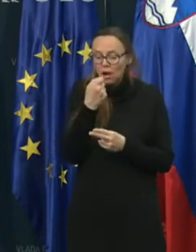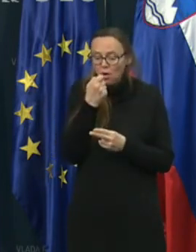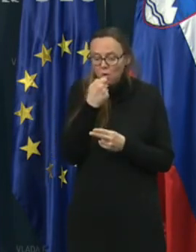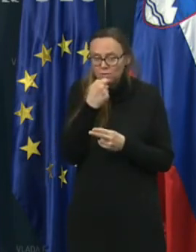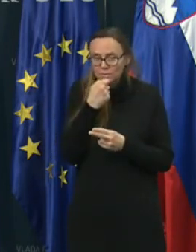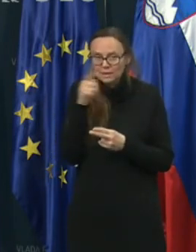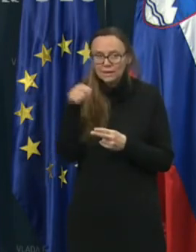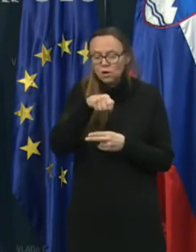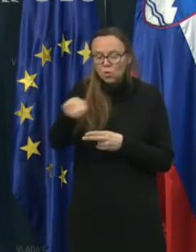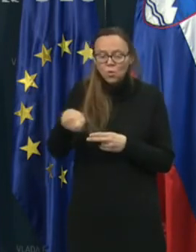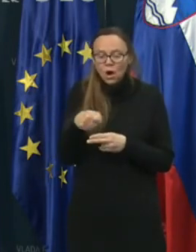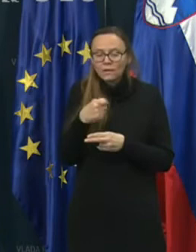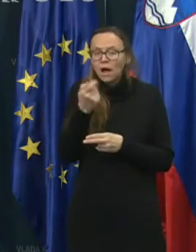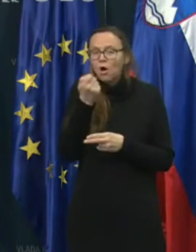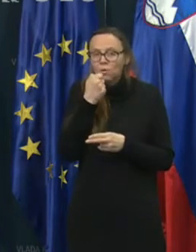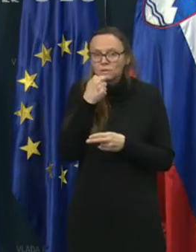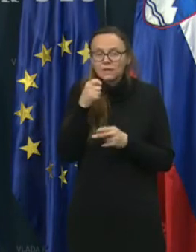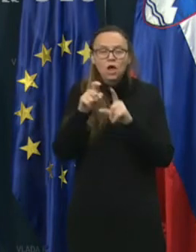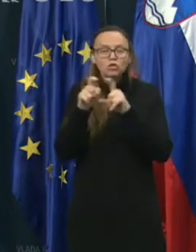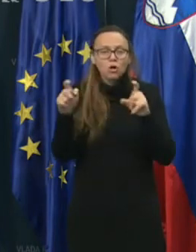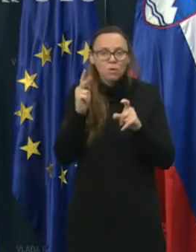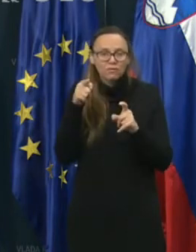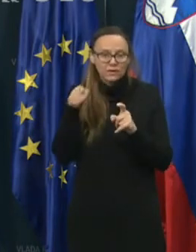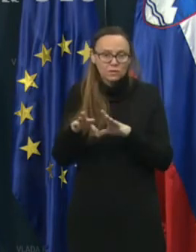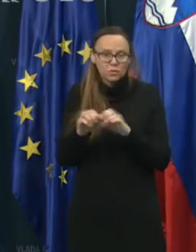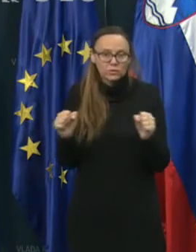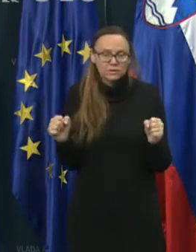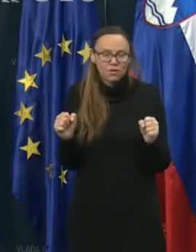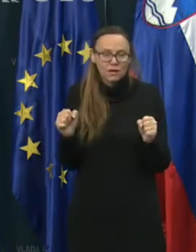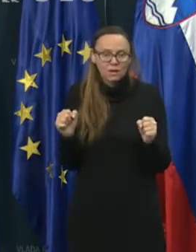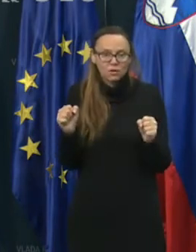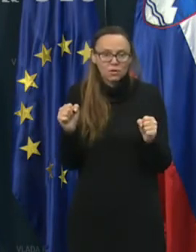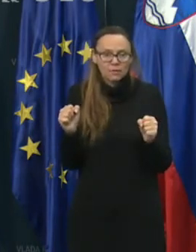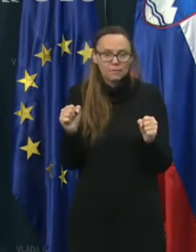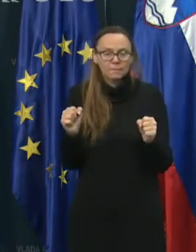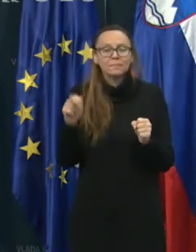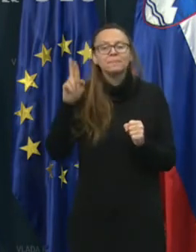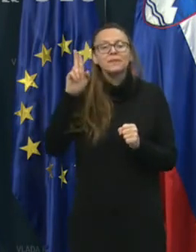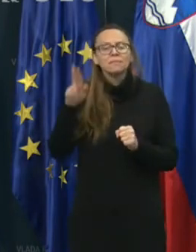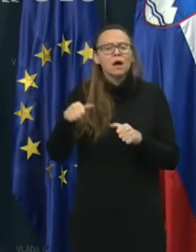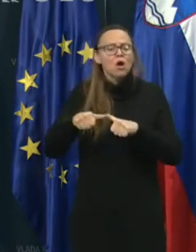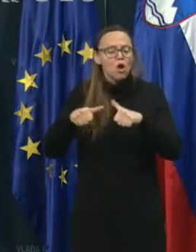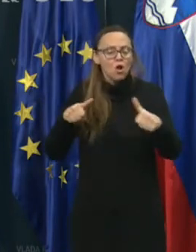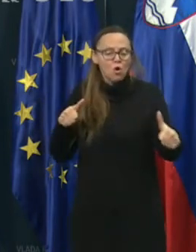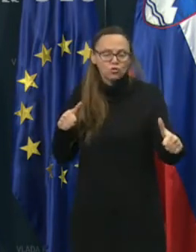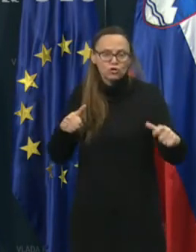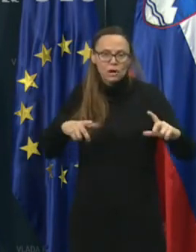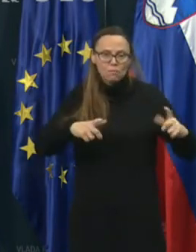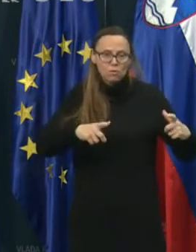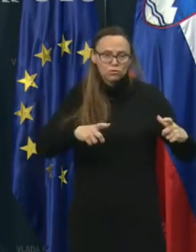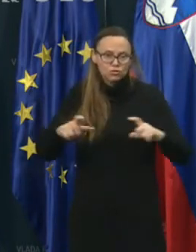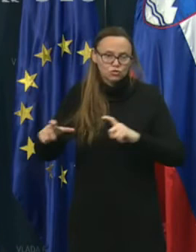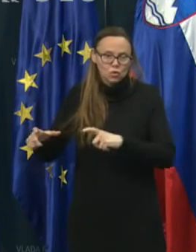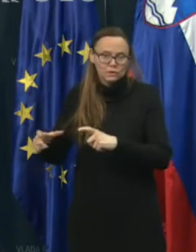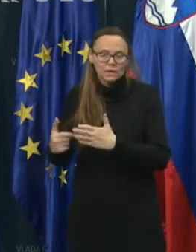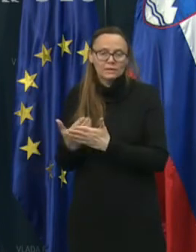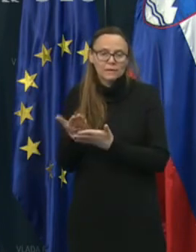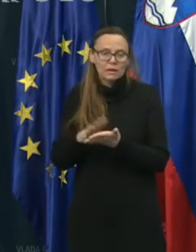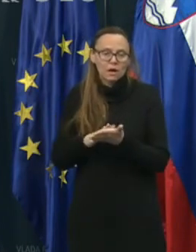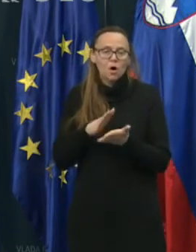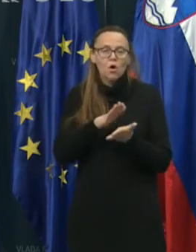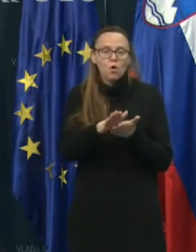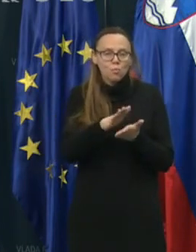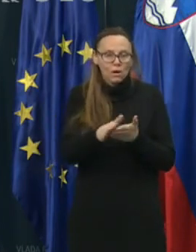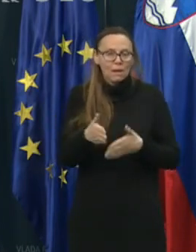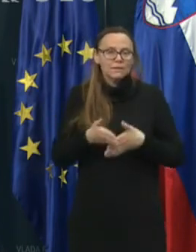kuhanja kosil je tako, da domovi, ki to izvajajo, imajo ločene posode za recimo